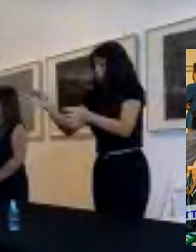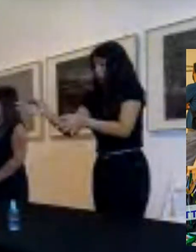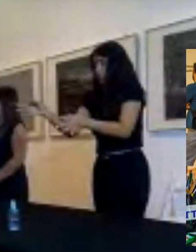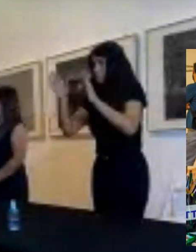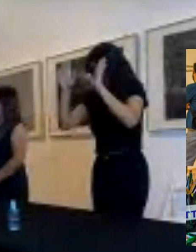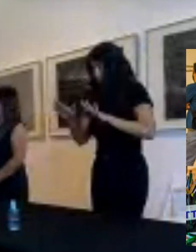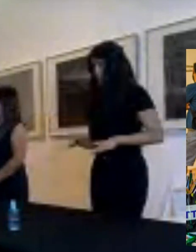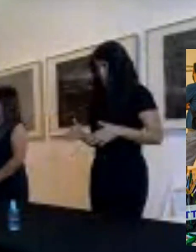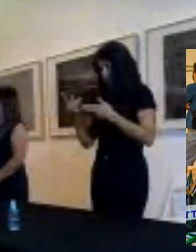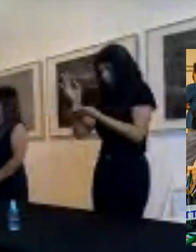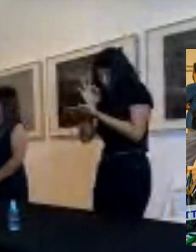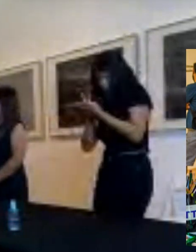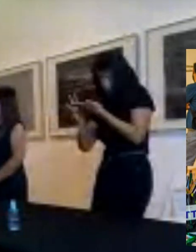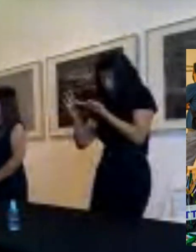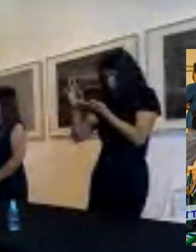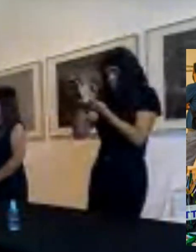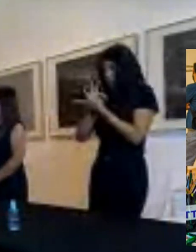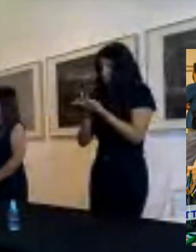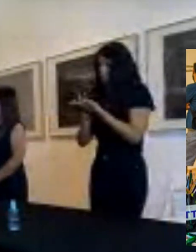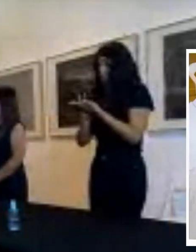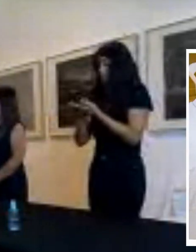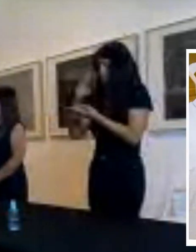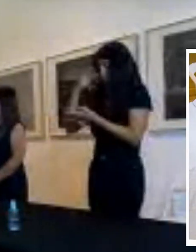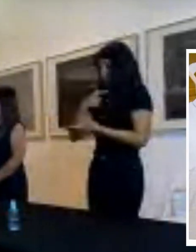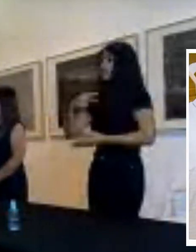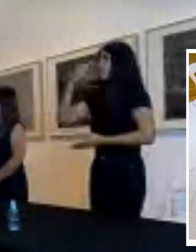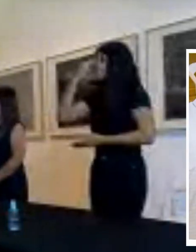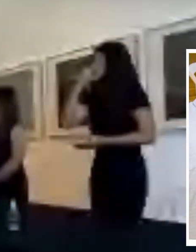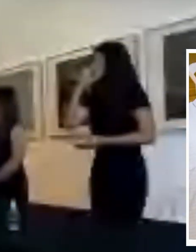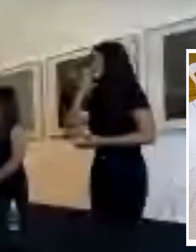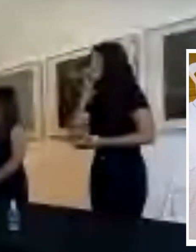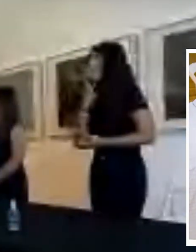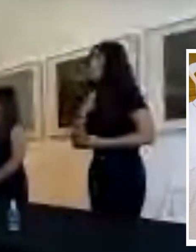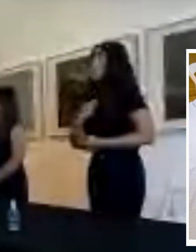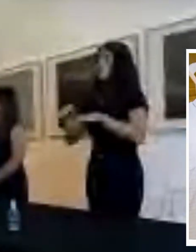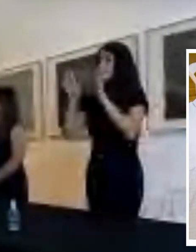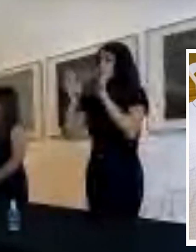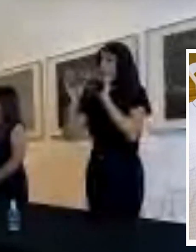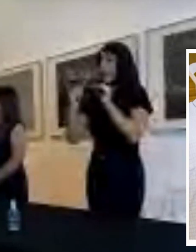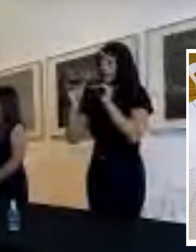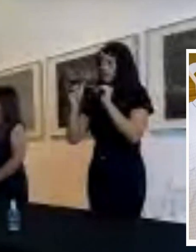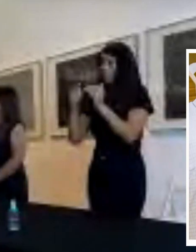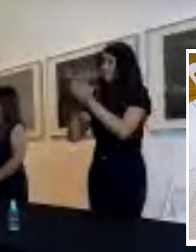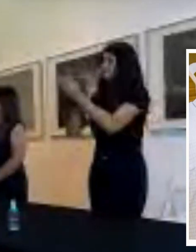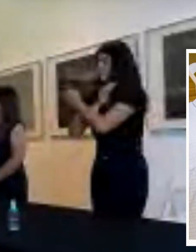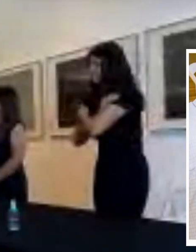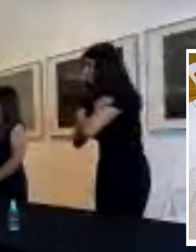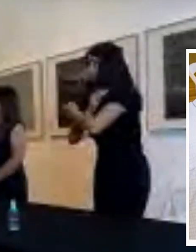hecho por él y lo dijo llorando. Se despidió con un abrazo de cada uno de